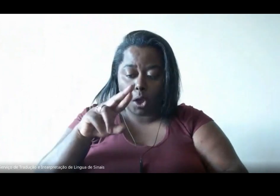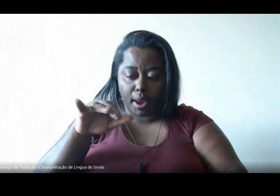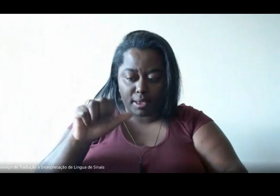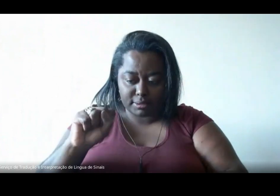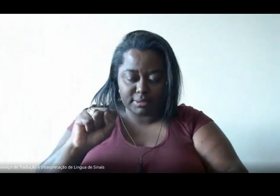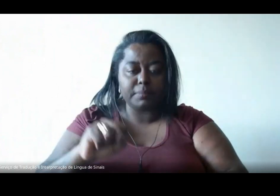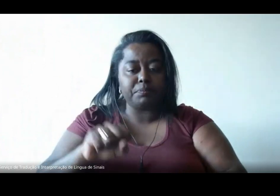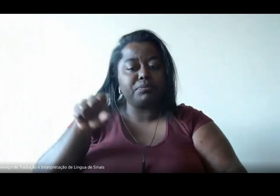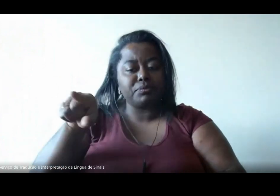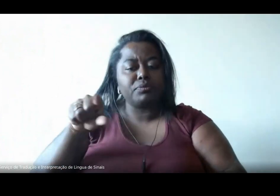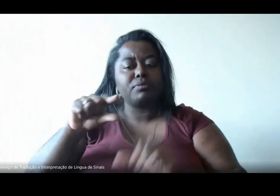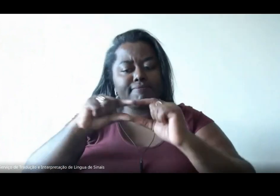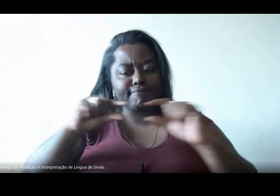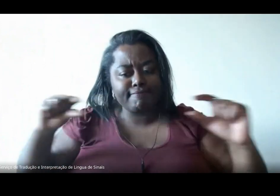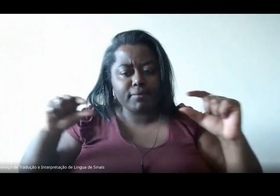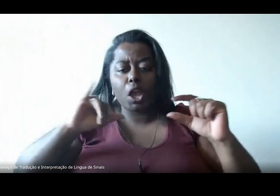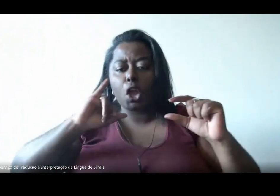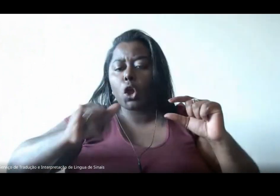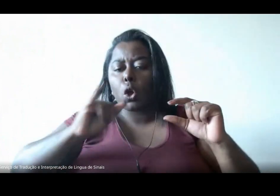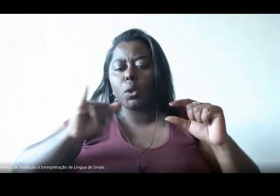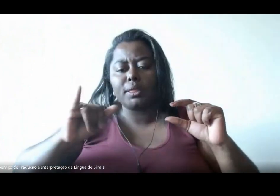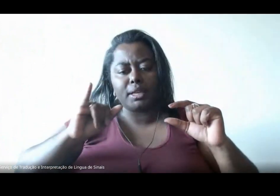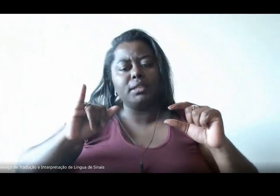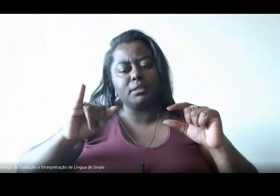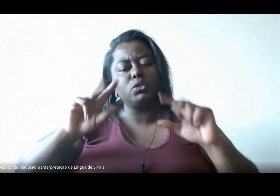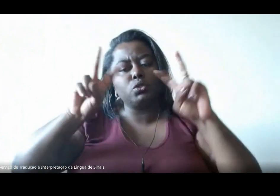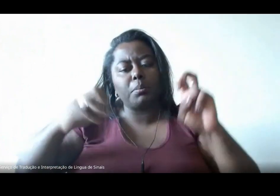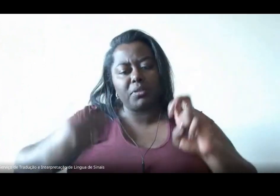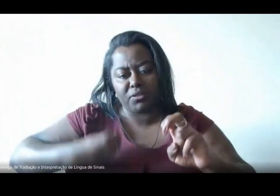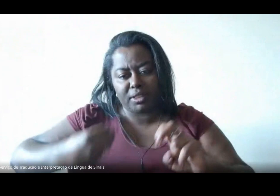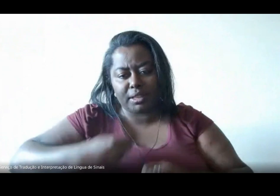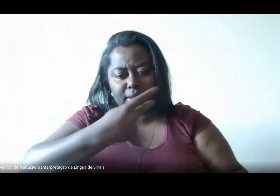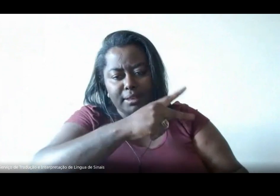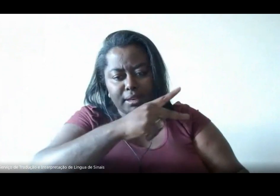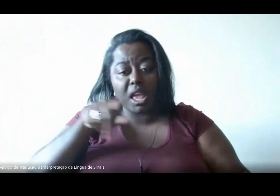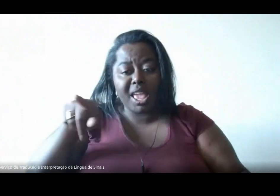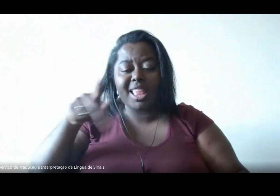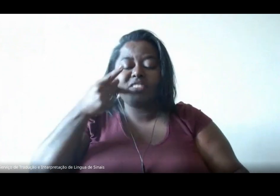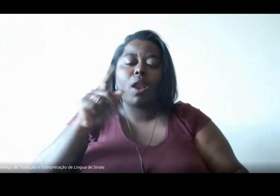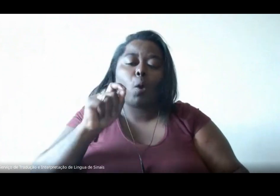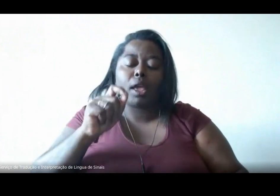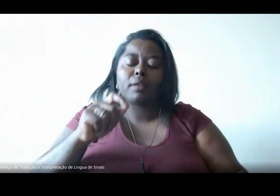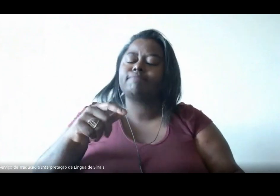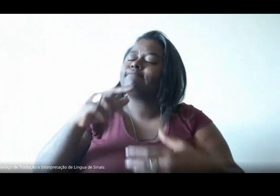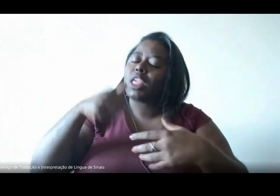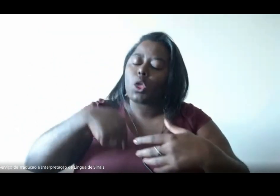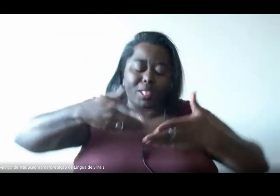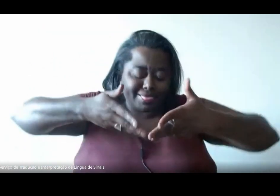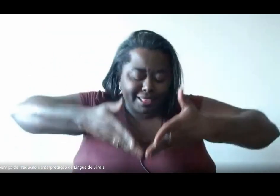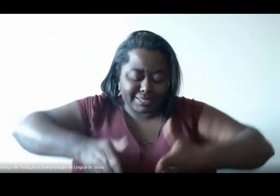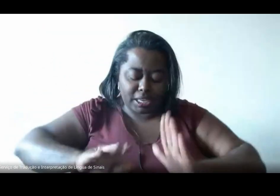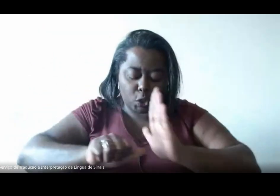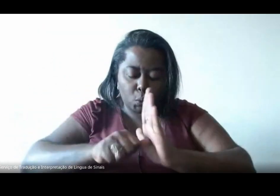um trechinho, vou ler para vocês, um trechinho no qual ele conta alguns episódios de sua vida. E ele diz ter nascido duas